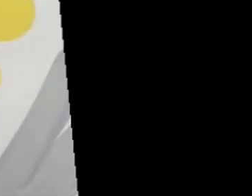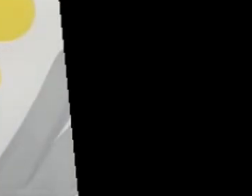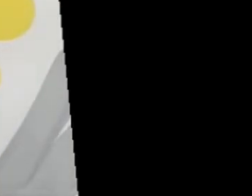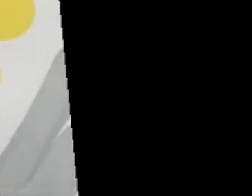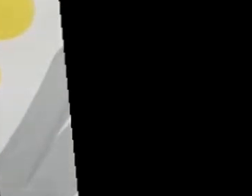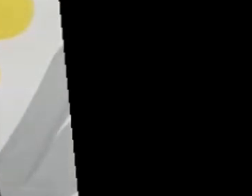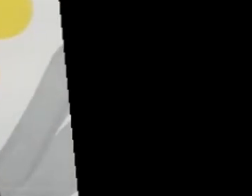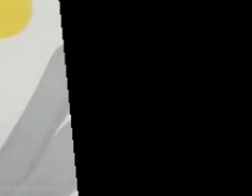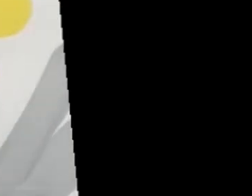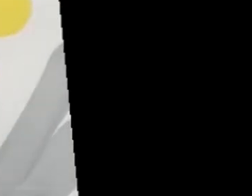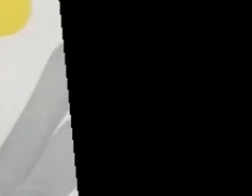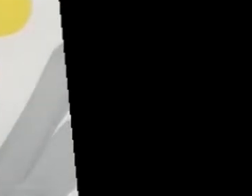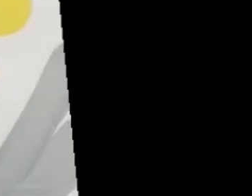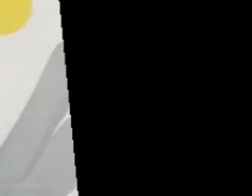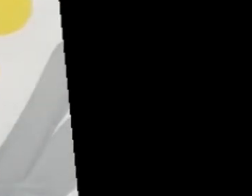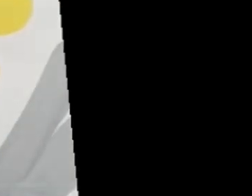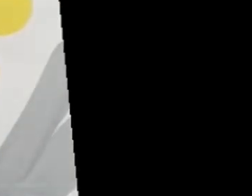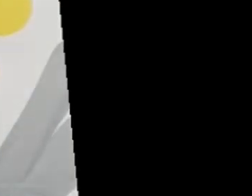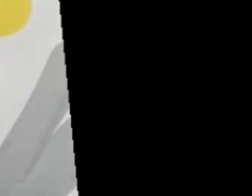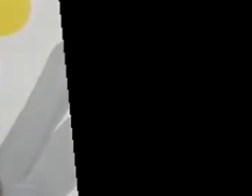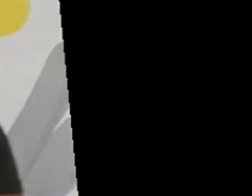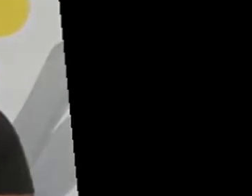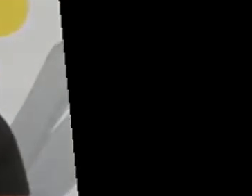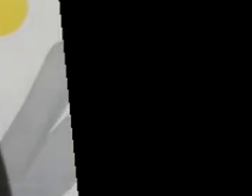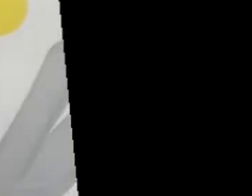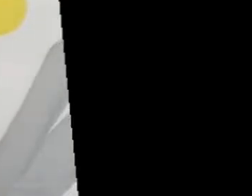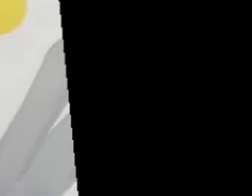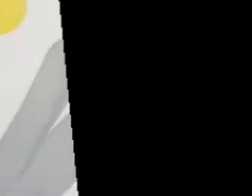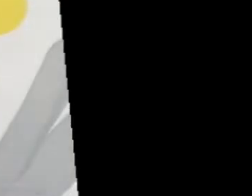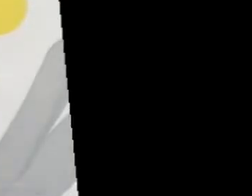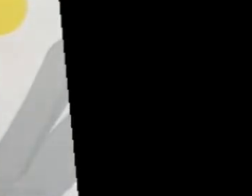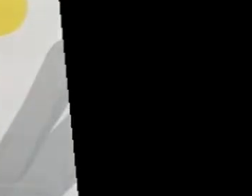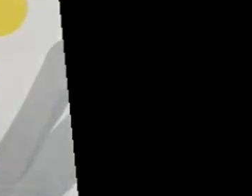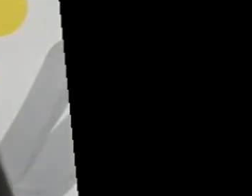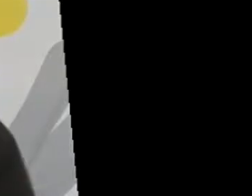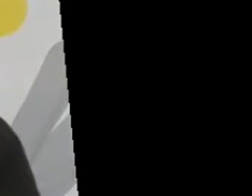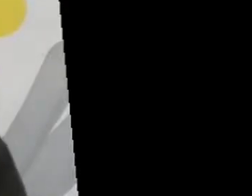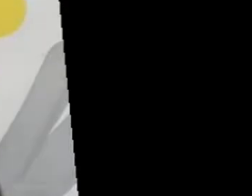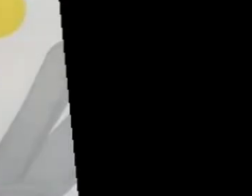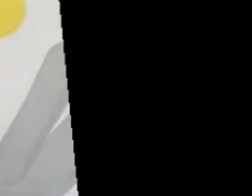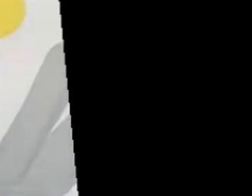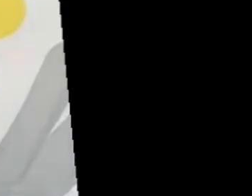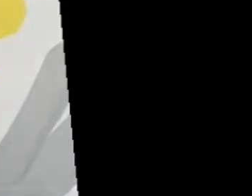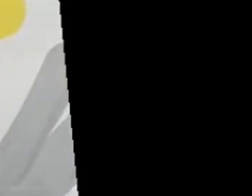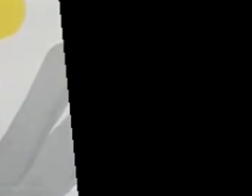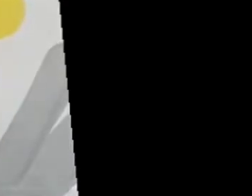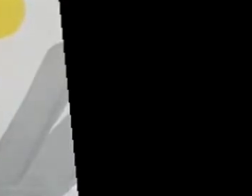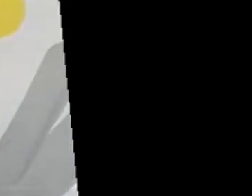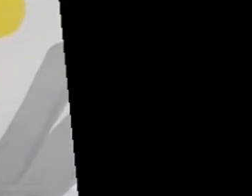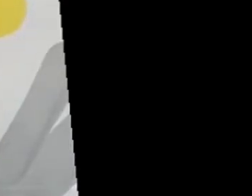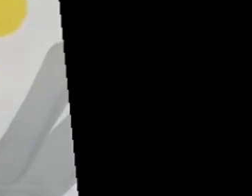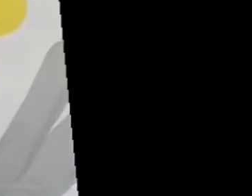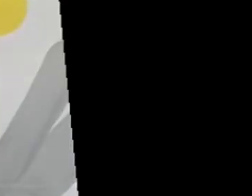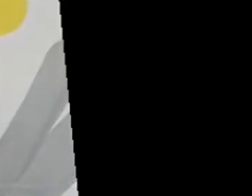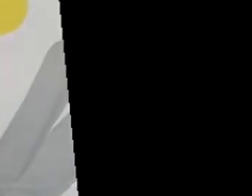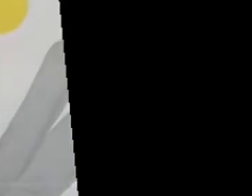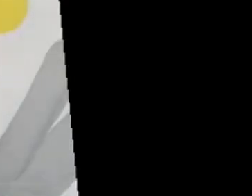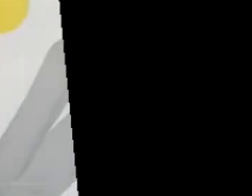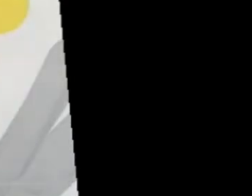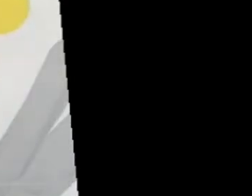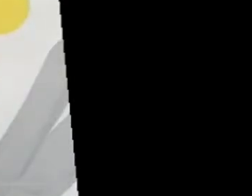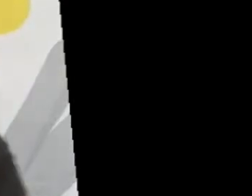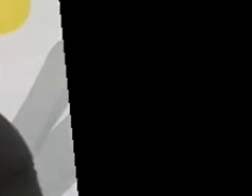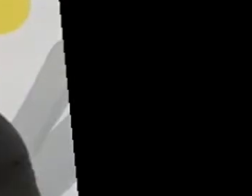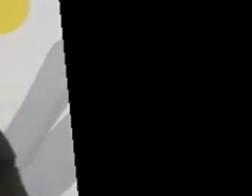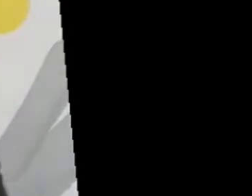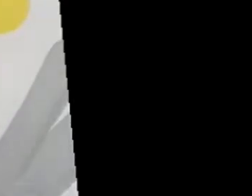meus colegas. Agora eu vou contar uma música para vocês. A que eu mais gosto é Paraná e Paraná.